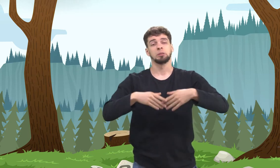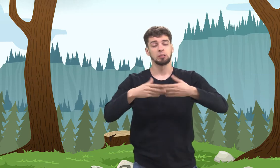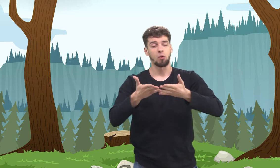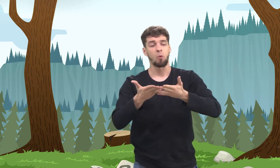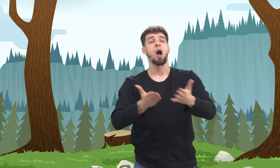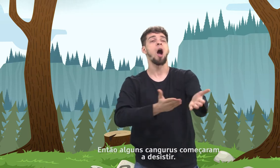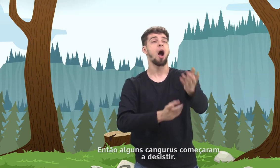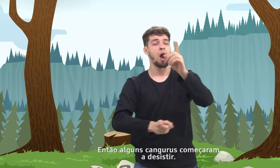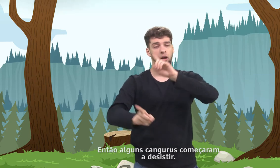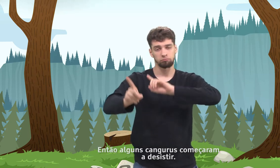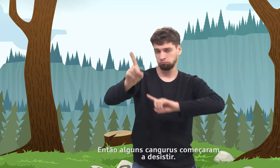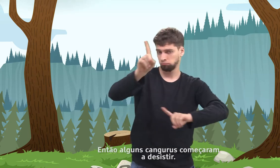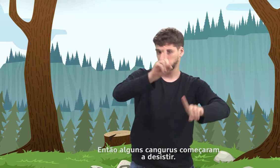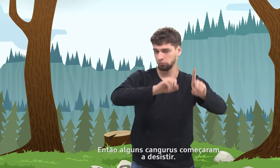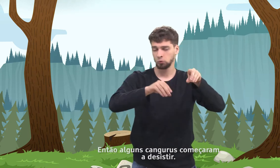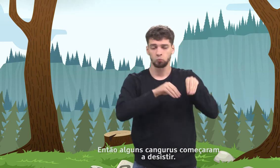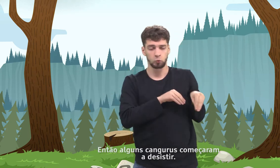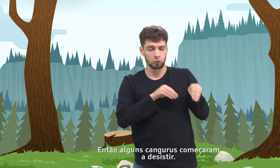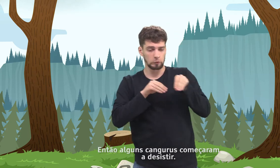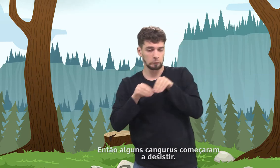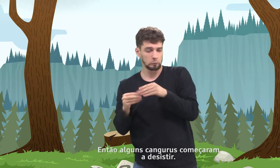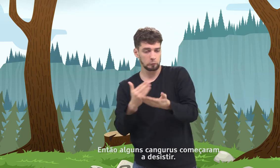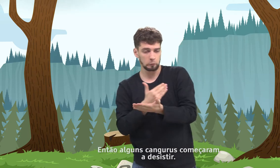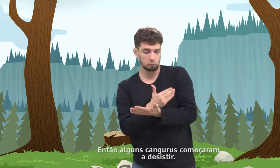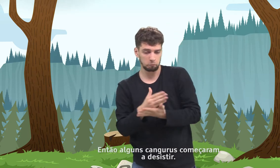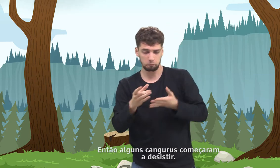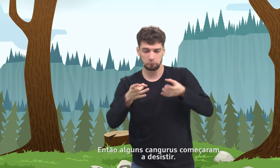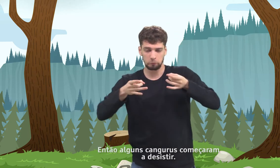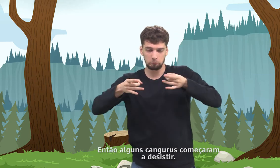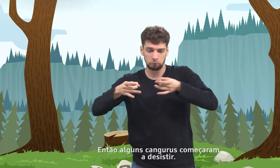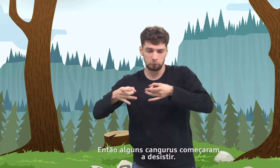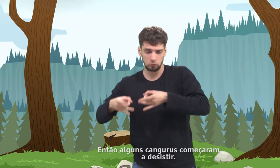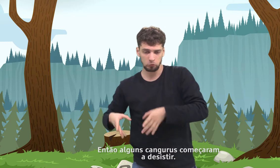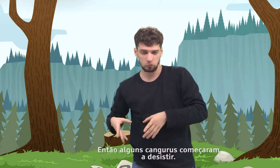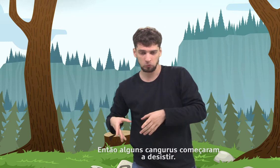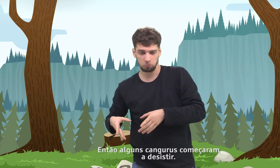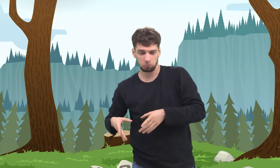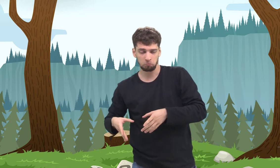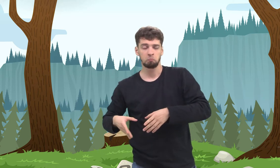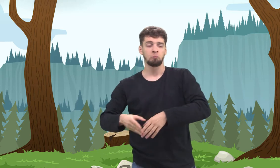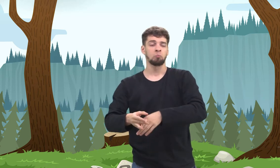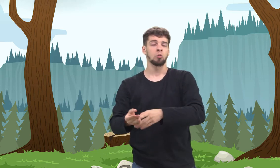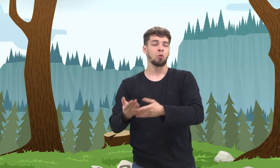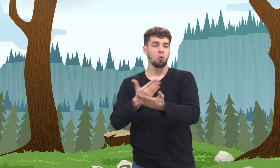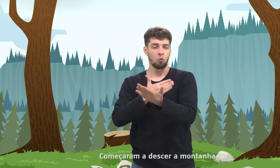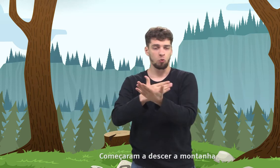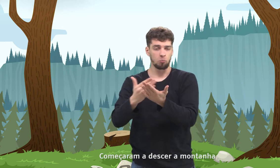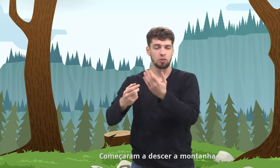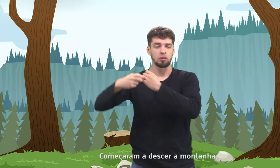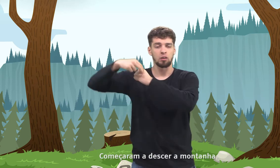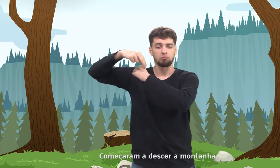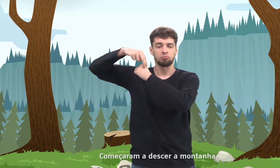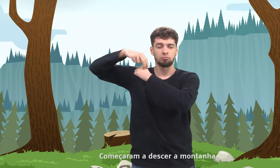então alguns cangurus começaram a desistir começar a descer a